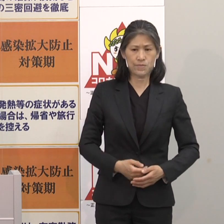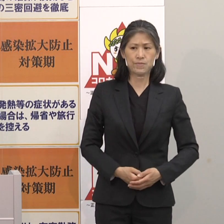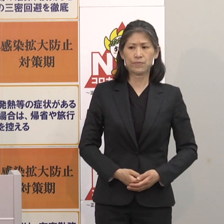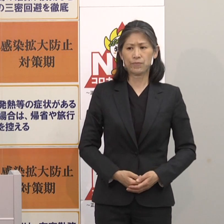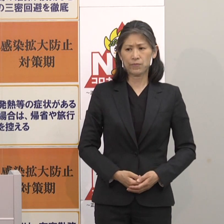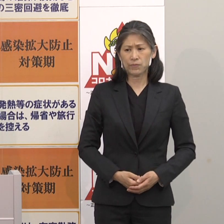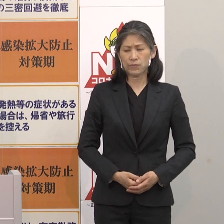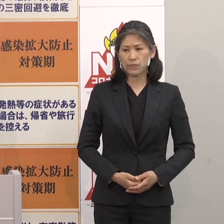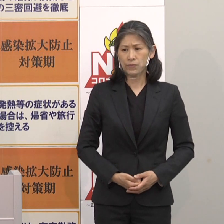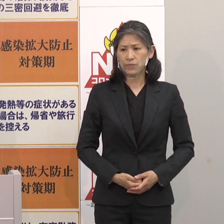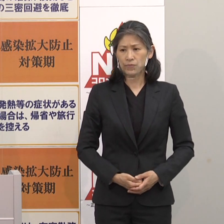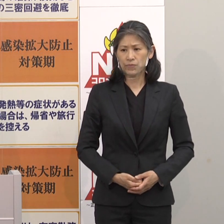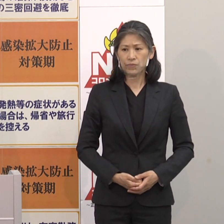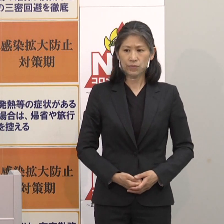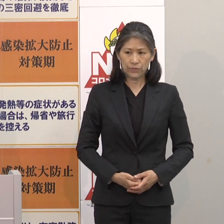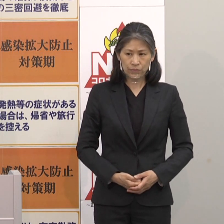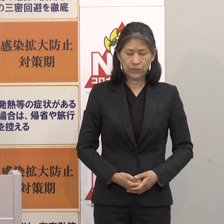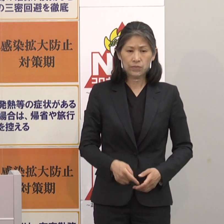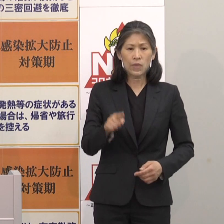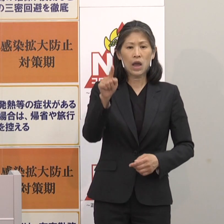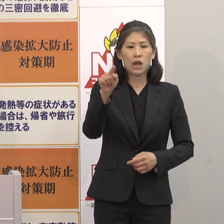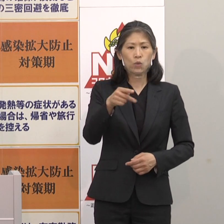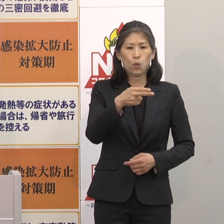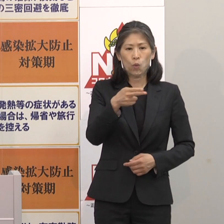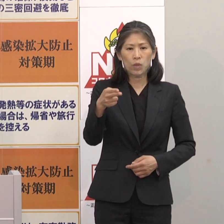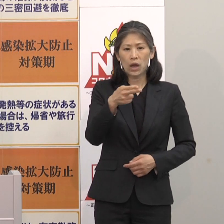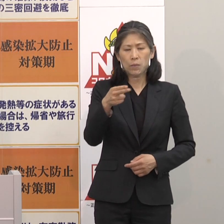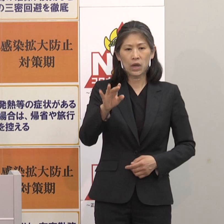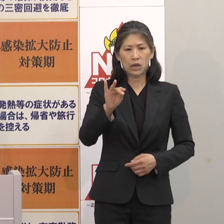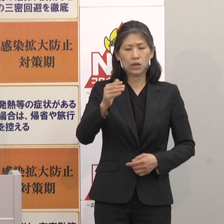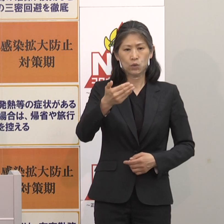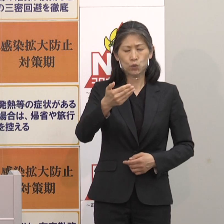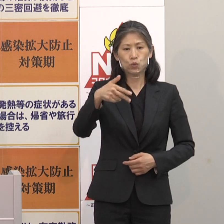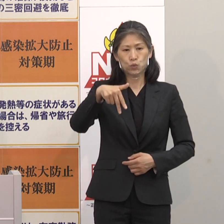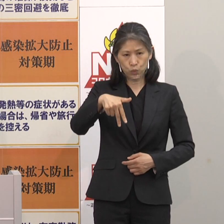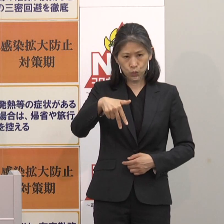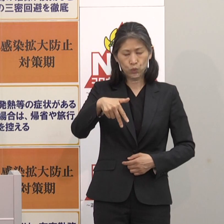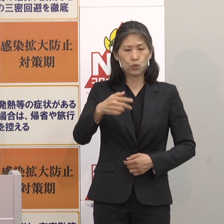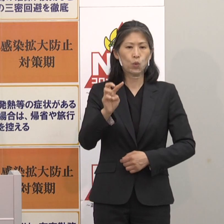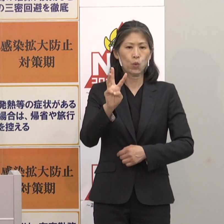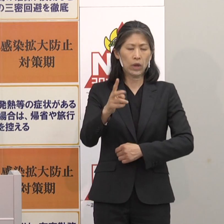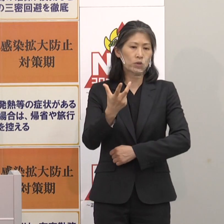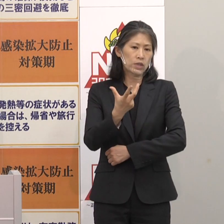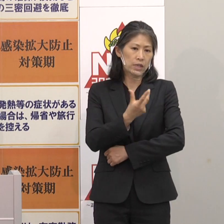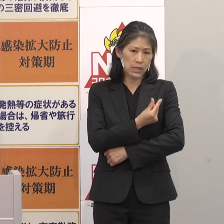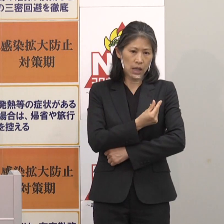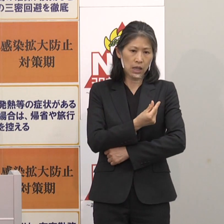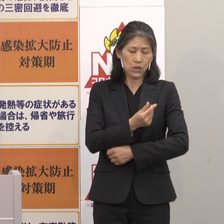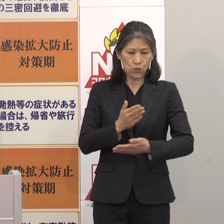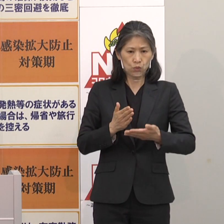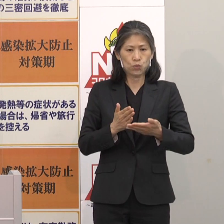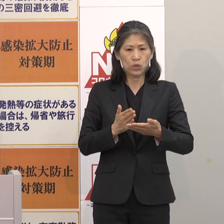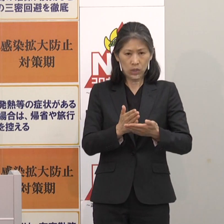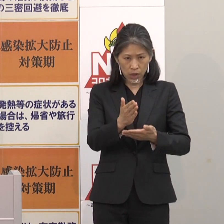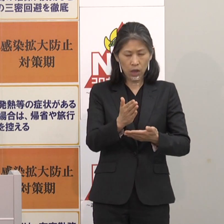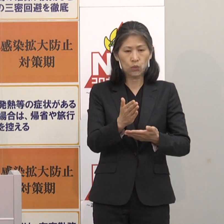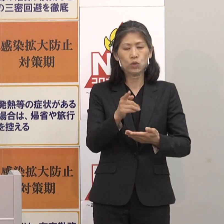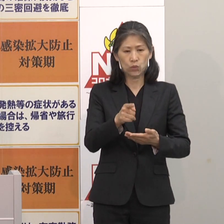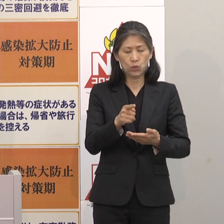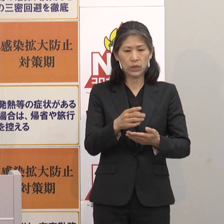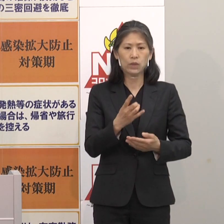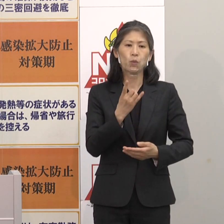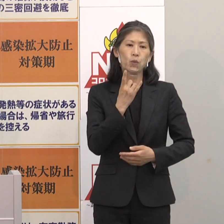RSK の古川です。ノババックスのですね、ワクチン接種が始まることへの、期待感というか、その辺がありましたらお聞かせ願いますでしょう